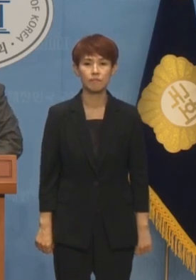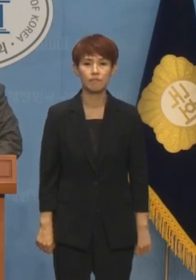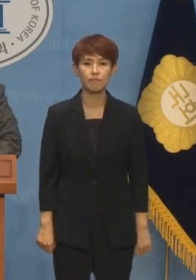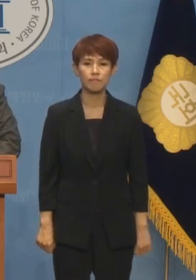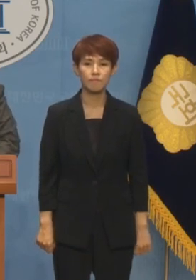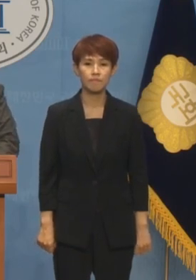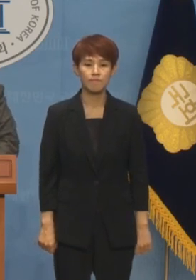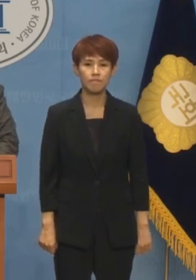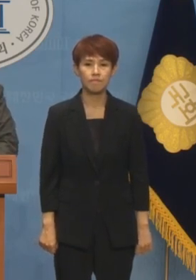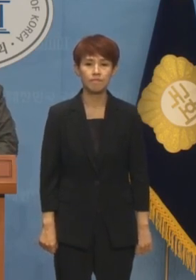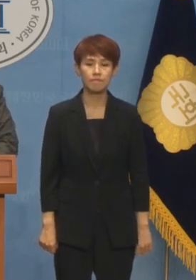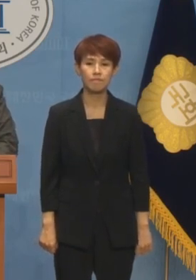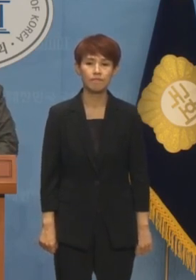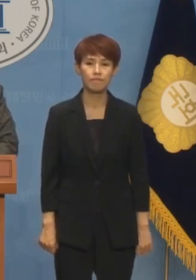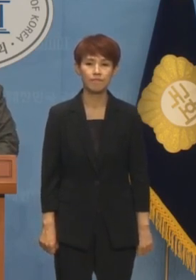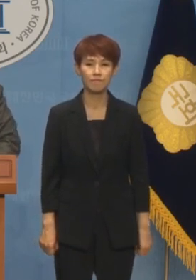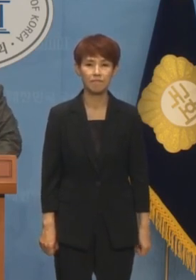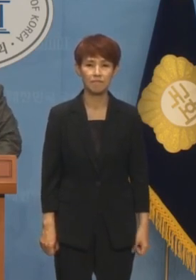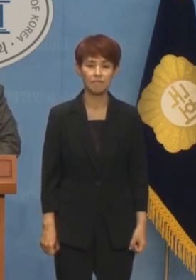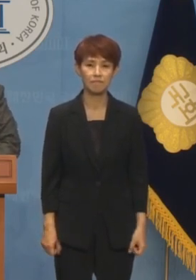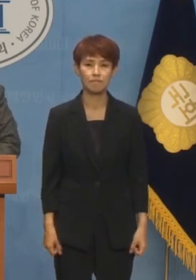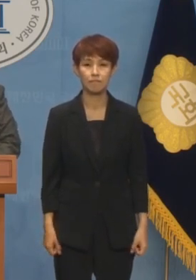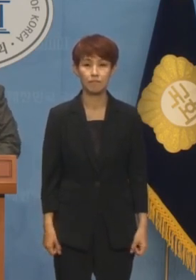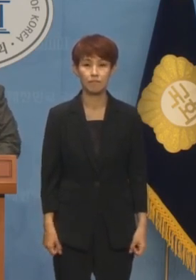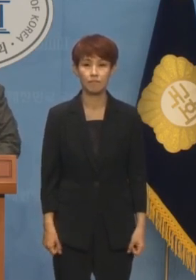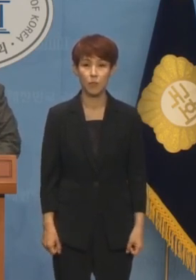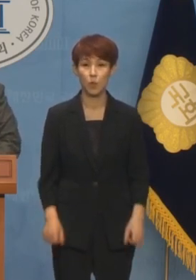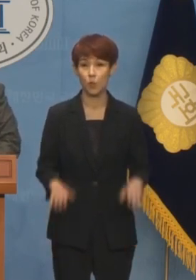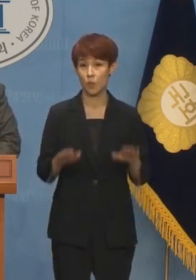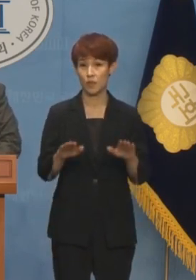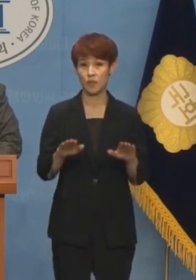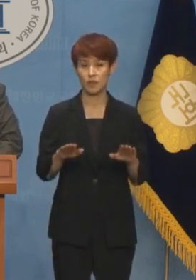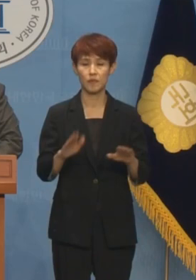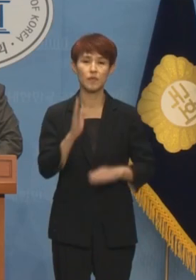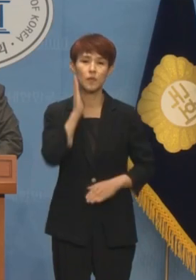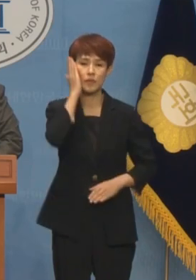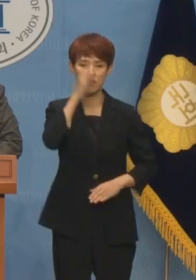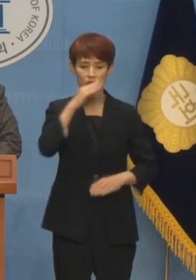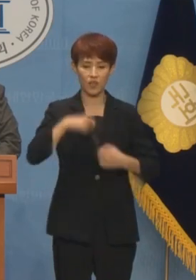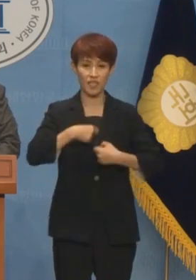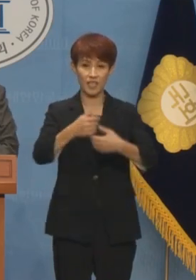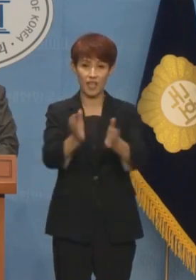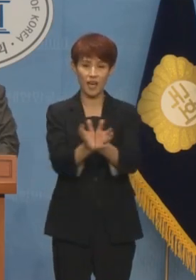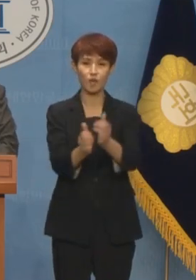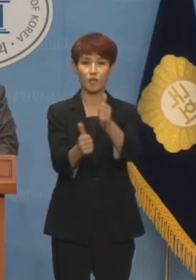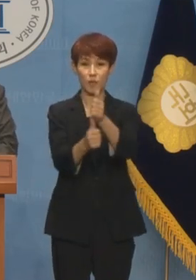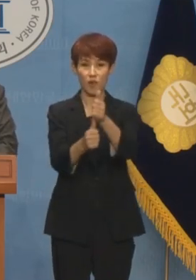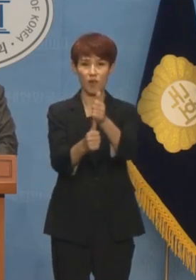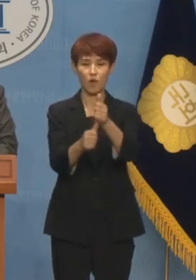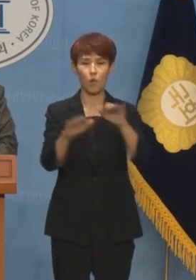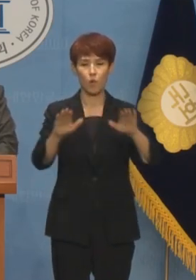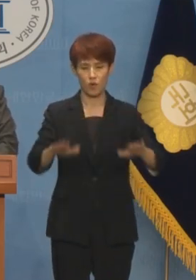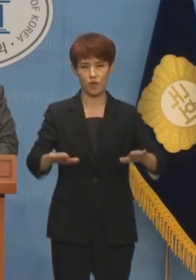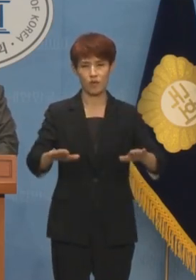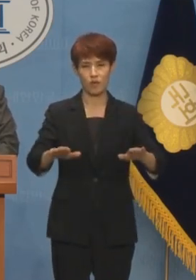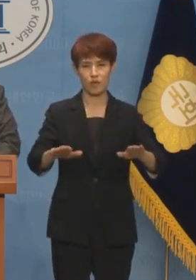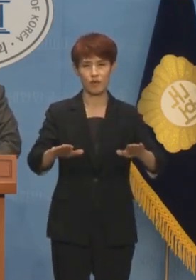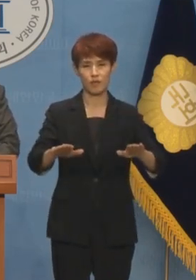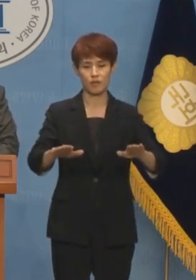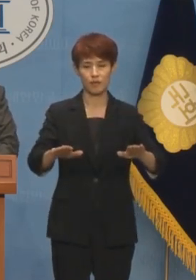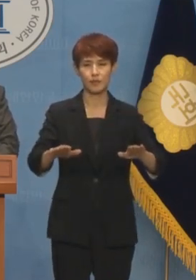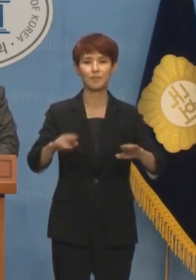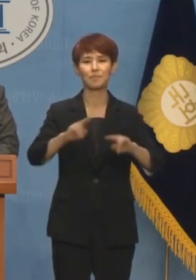마지막으로 한 말씀 좀 드리겠습니다. 오늘 저는 이제 녹색정의당 부대변인직을 마칩니다.